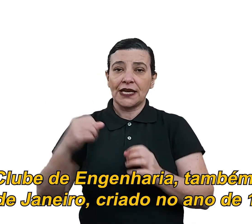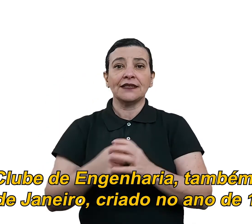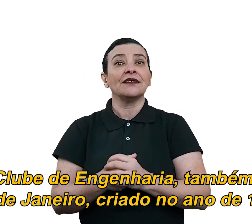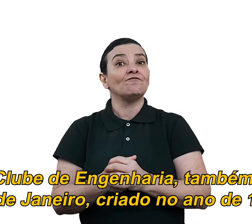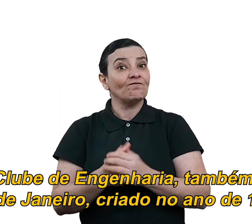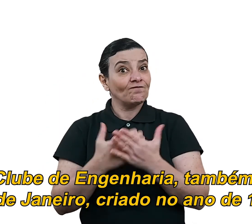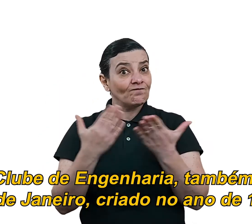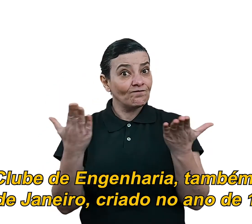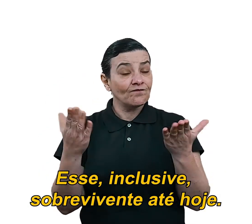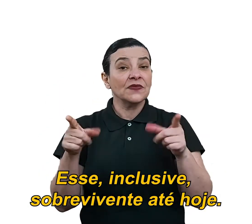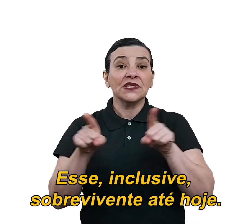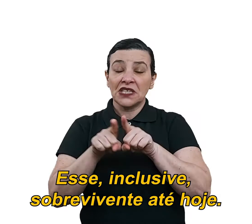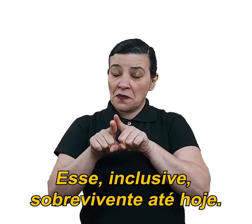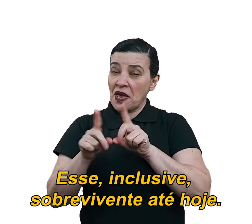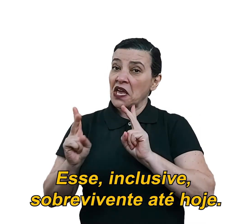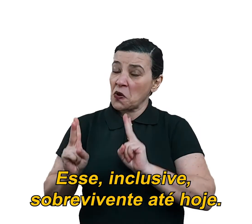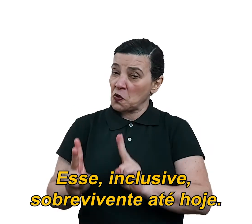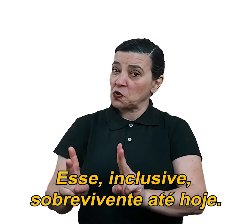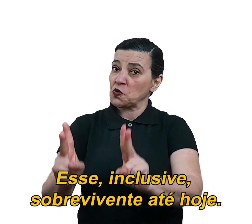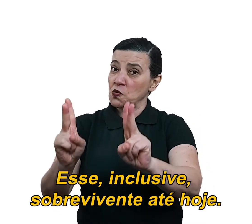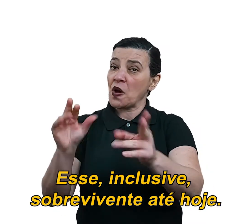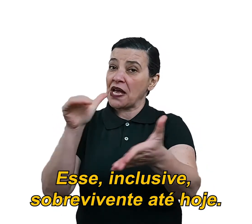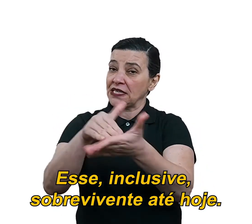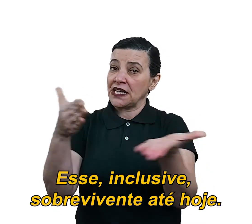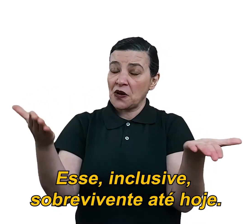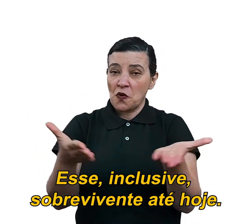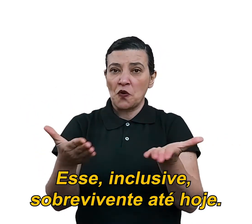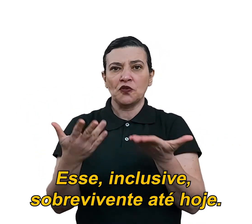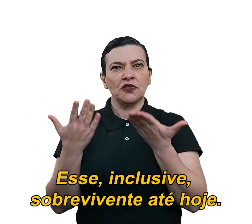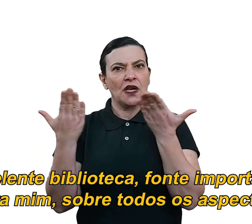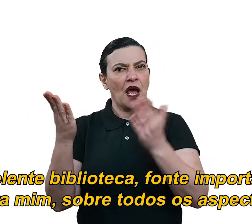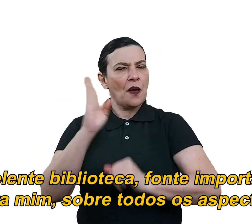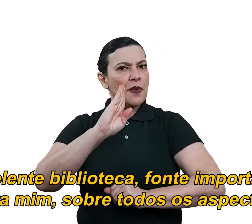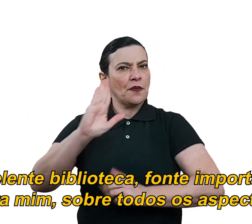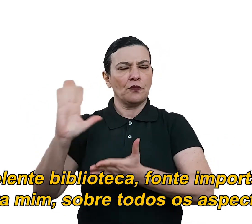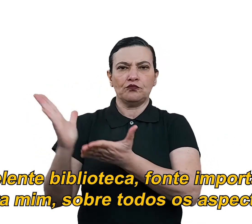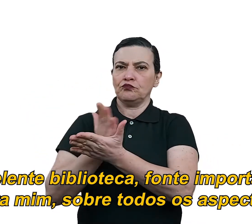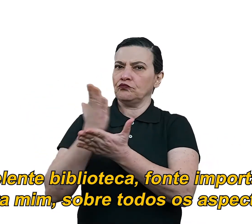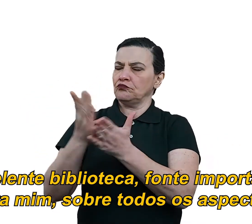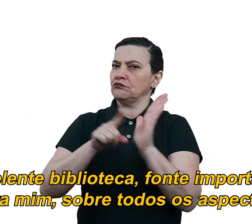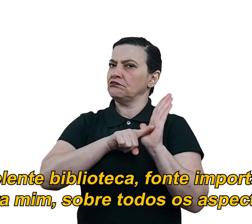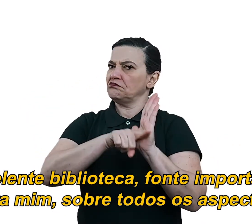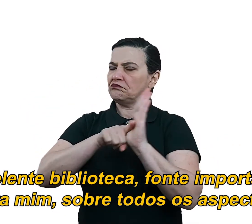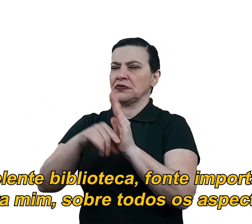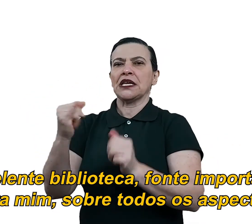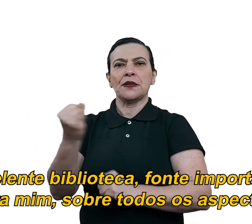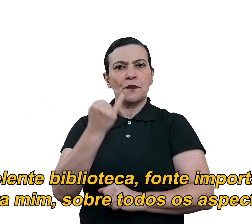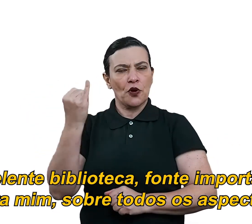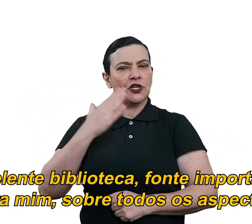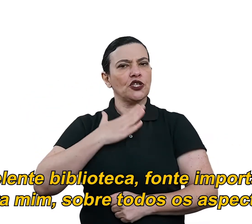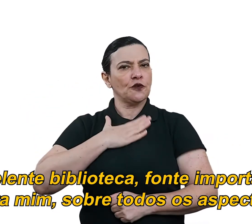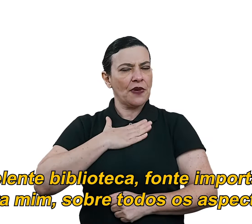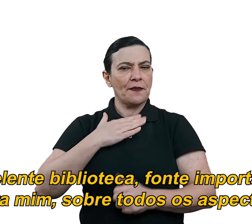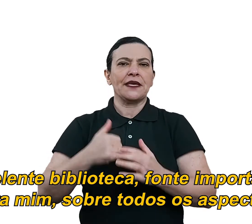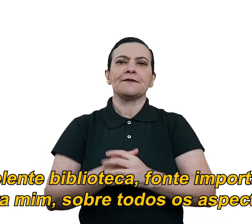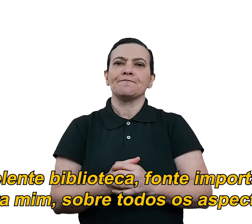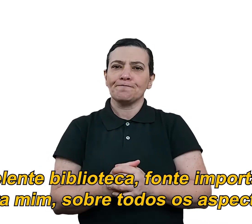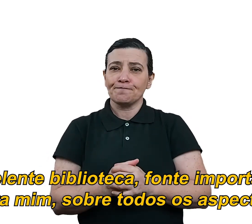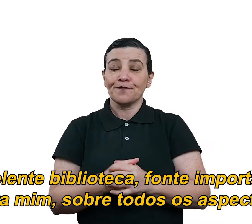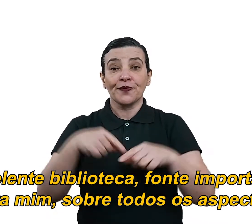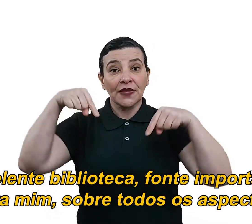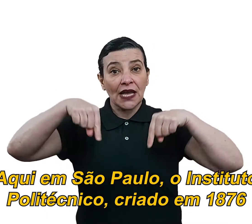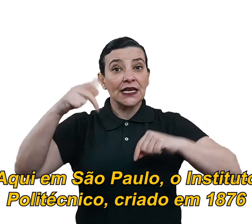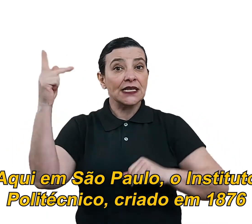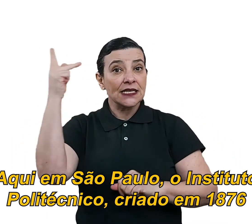de 1880. Esse, inclusive, sobrevivente até hoje. Excelente biblioteca, fonte importante para mim sobre todos